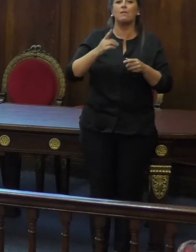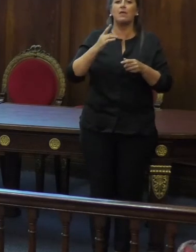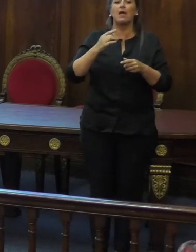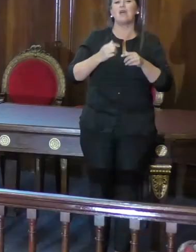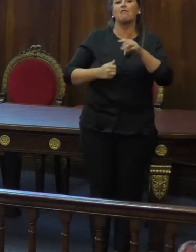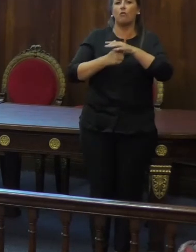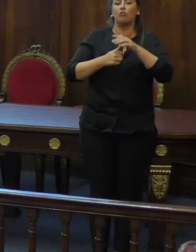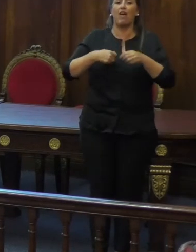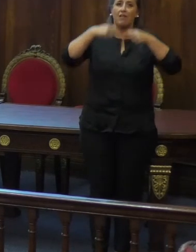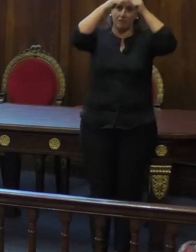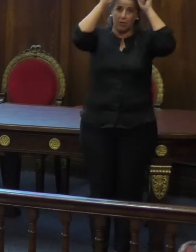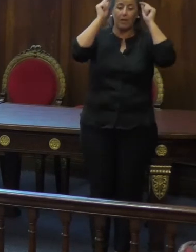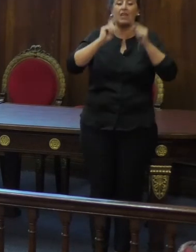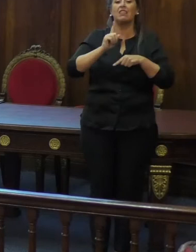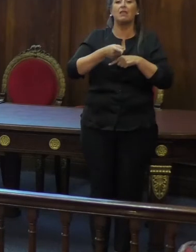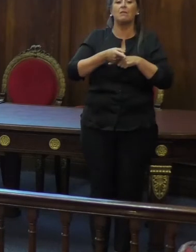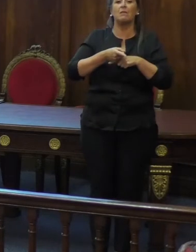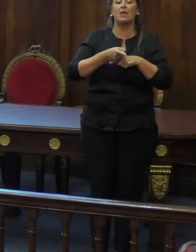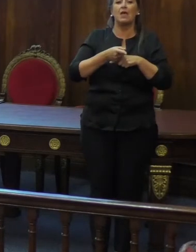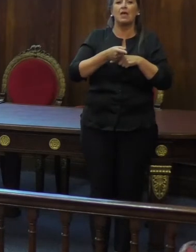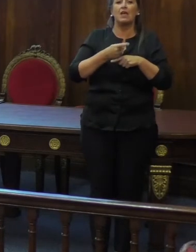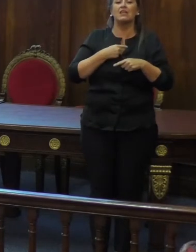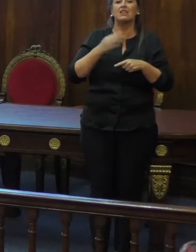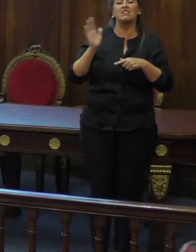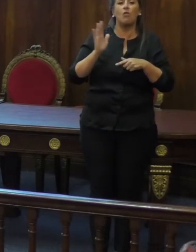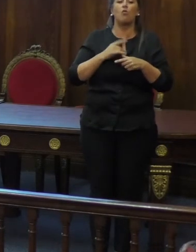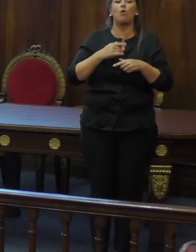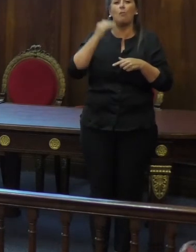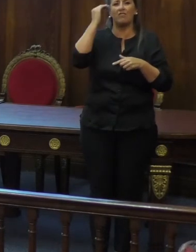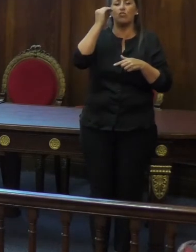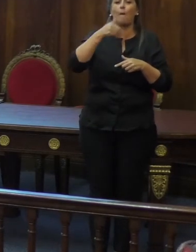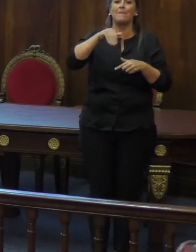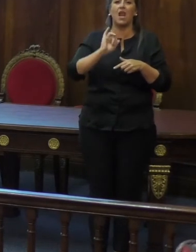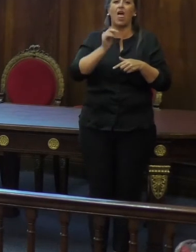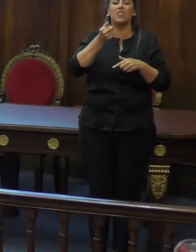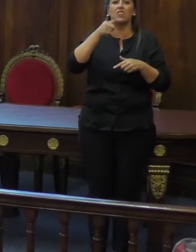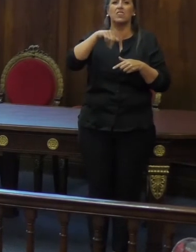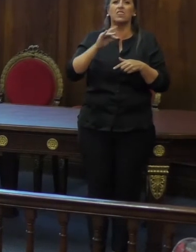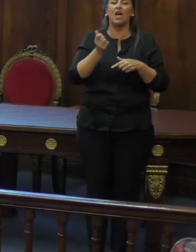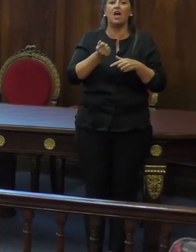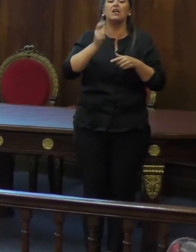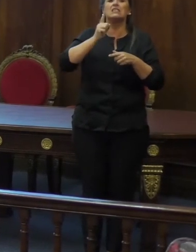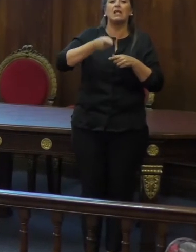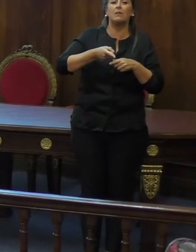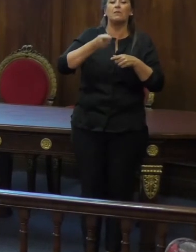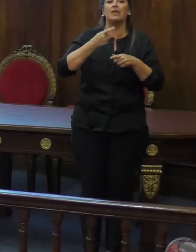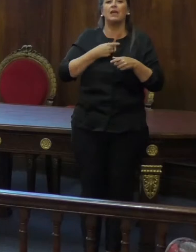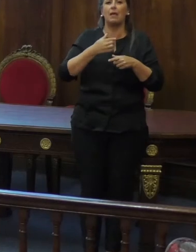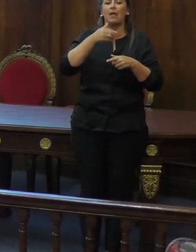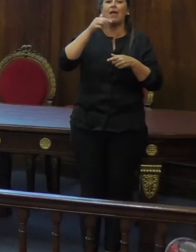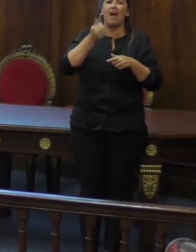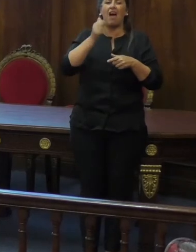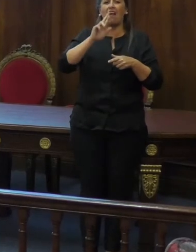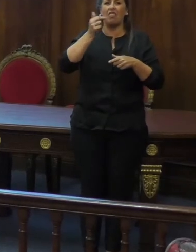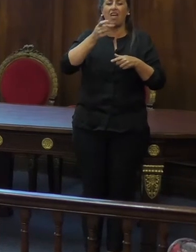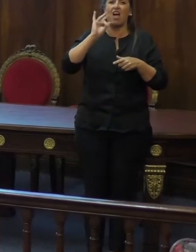Enfermería, saludo del profesor Fernando Miranda y de la asistente académica Melissa Ardanche, el